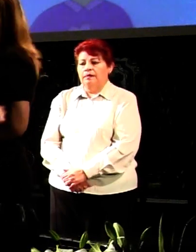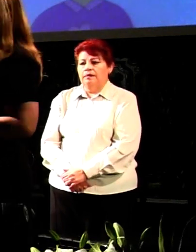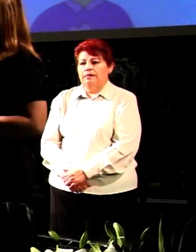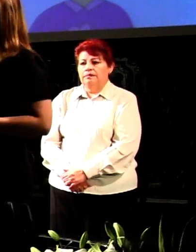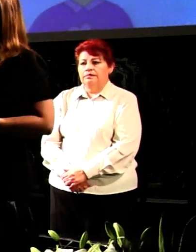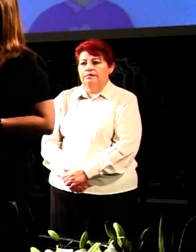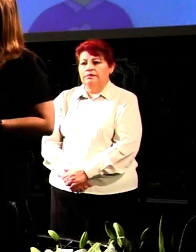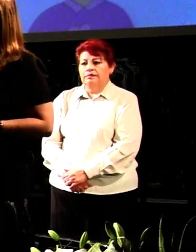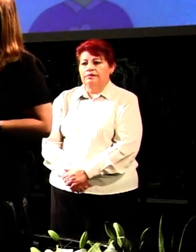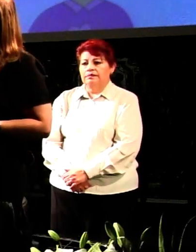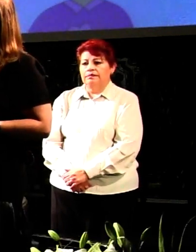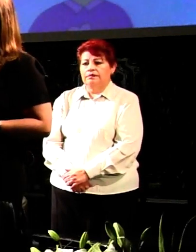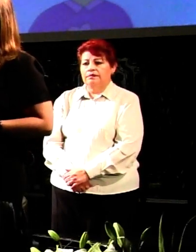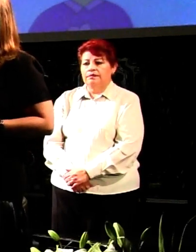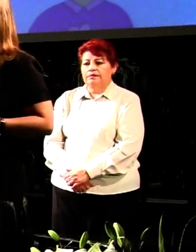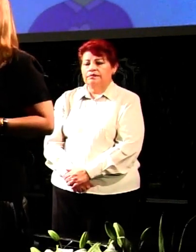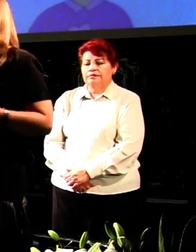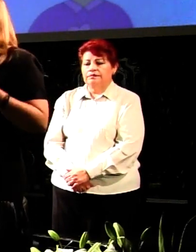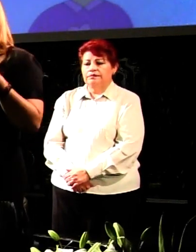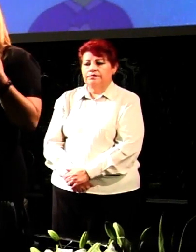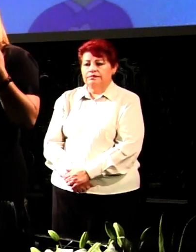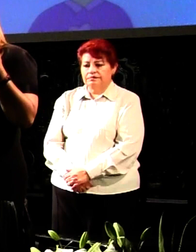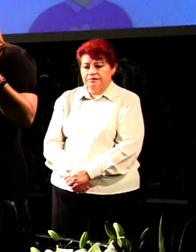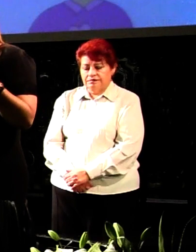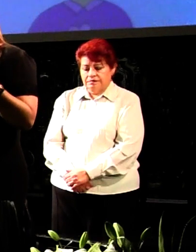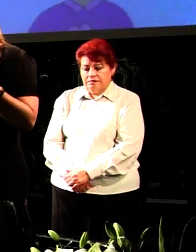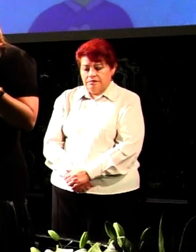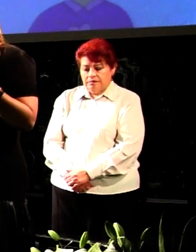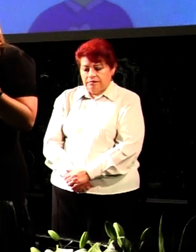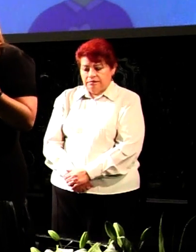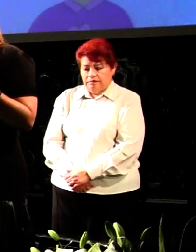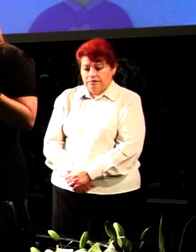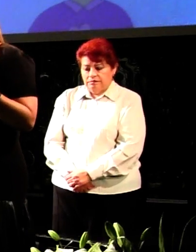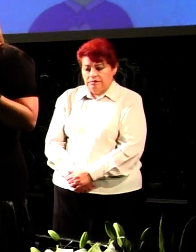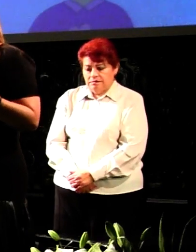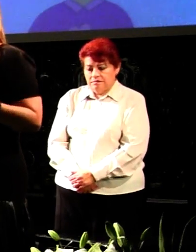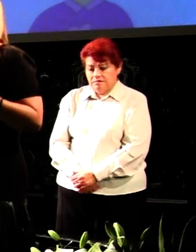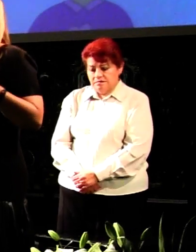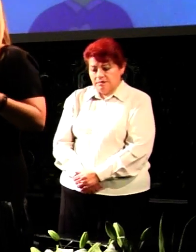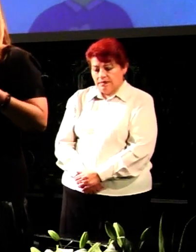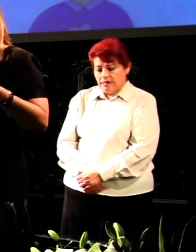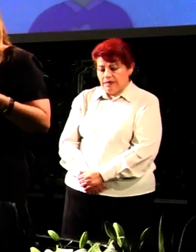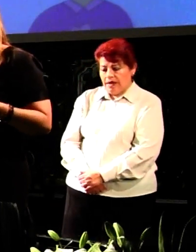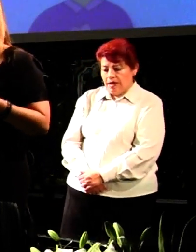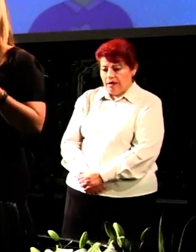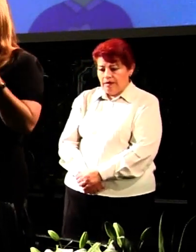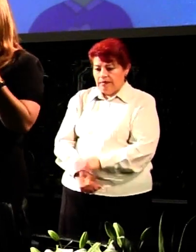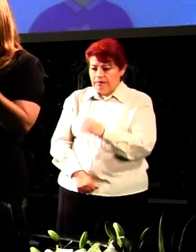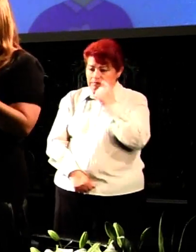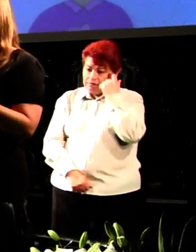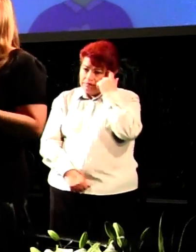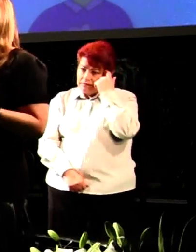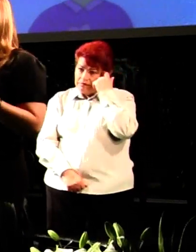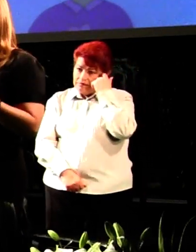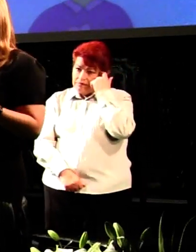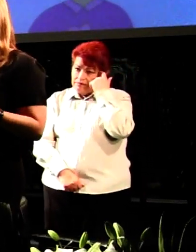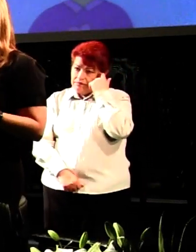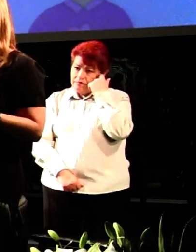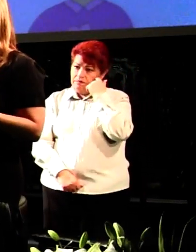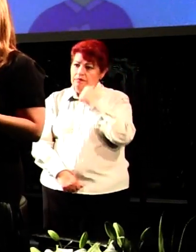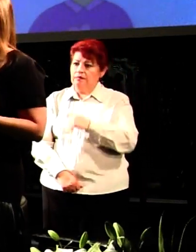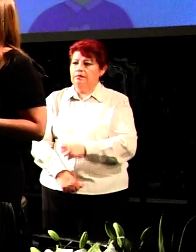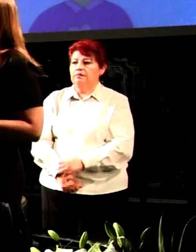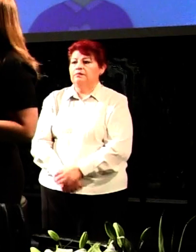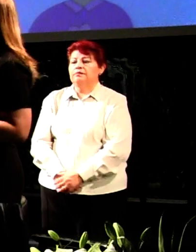los demás puntos de vista para poder también modelar estos ejemplos y para poder de alguna forma